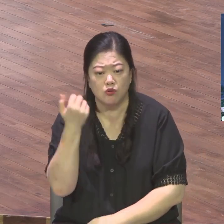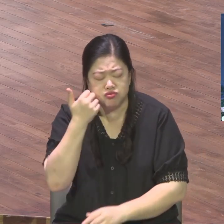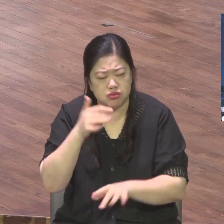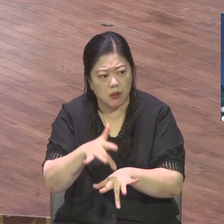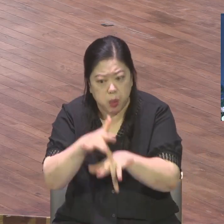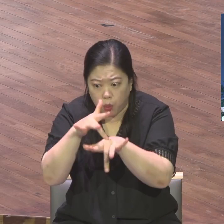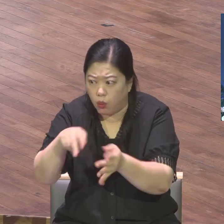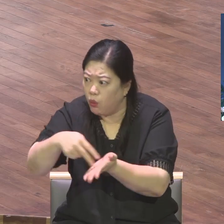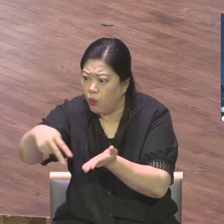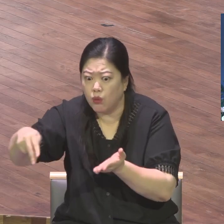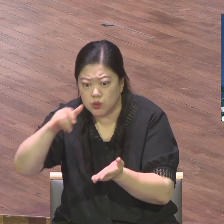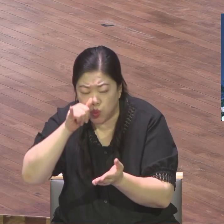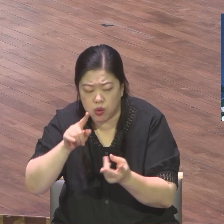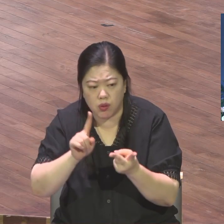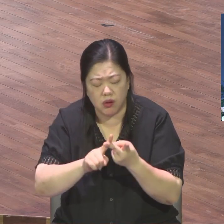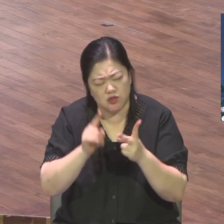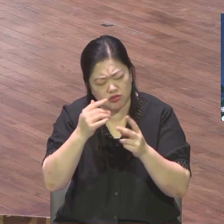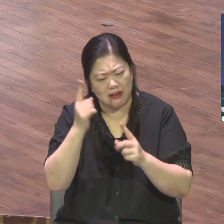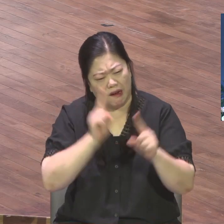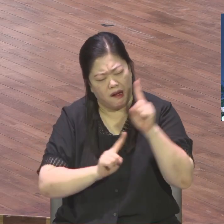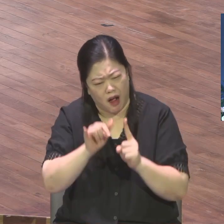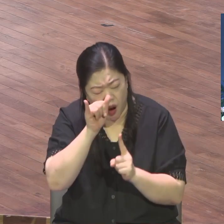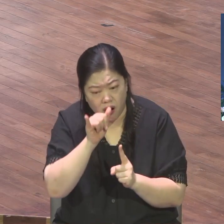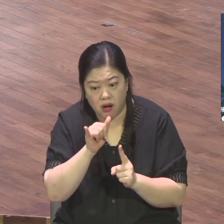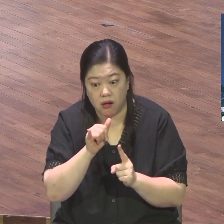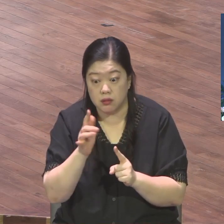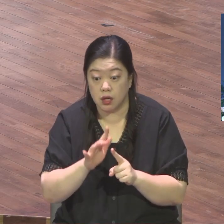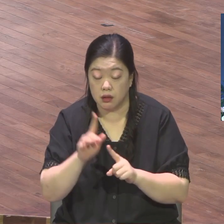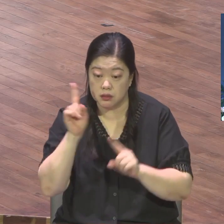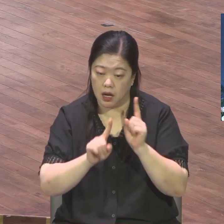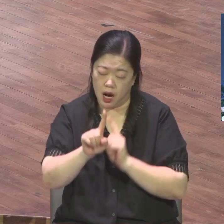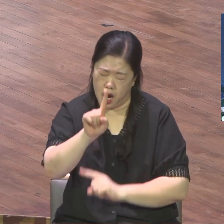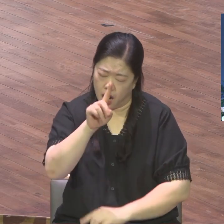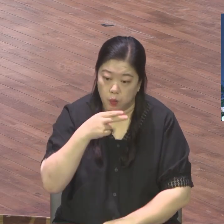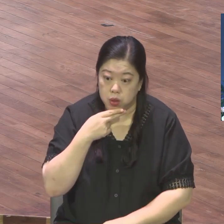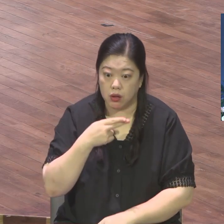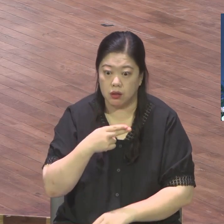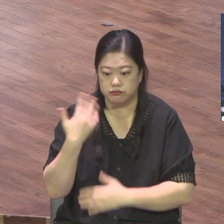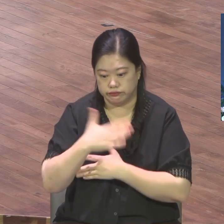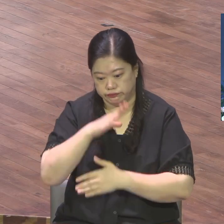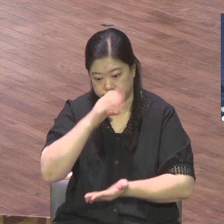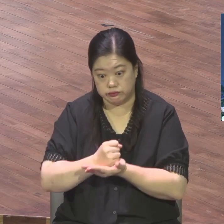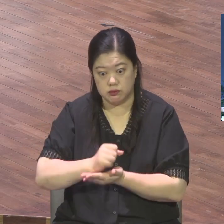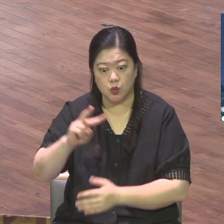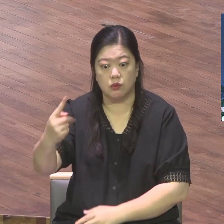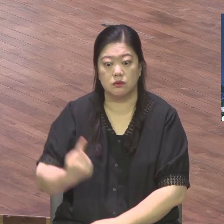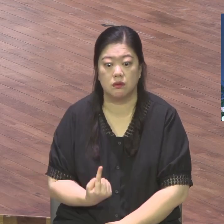하나님 작년에도 지키신 하나님 올해도 우리 월드 캠프 팀들 한 사람도